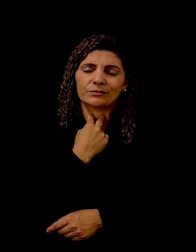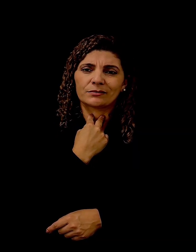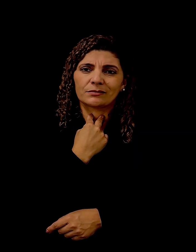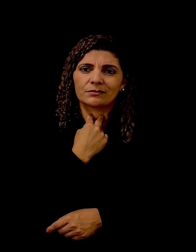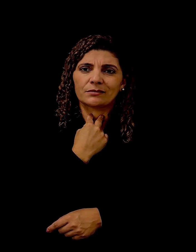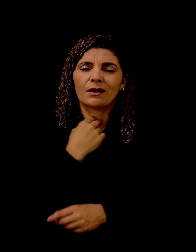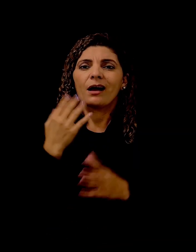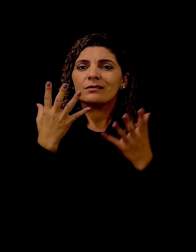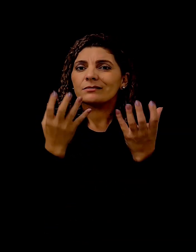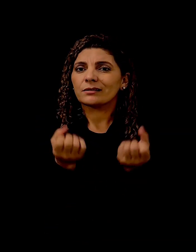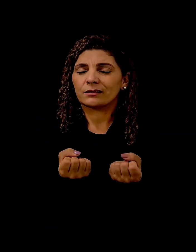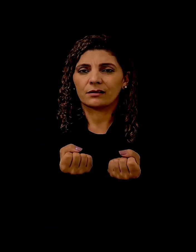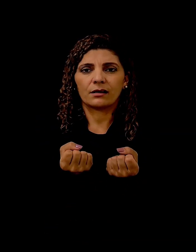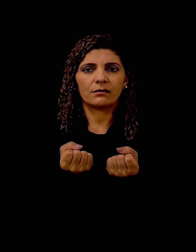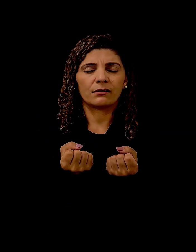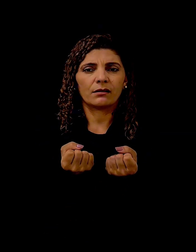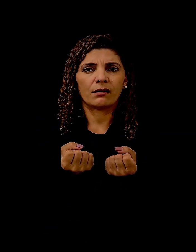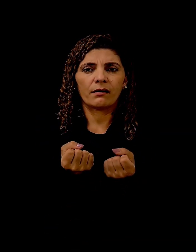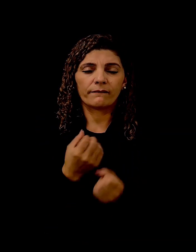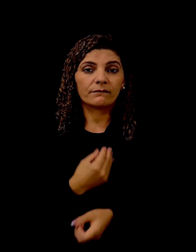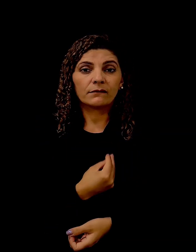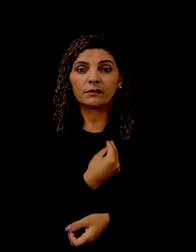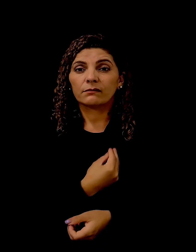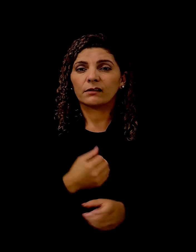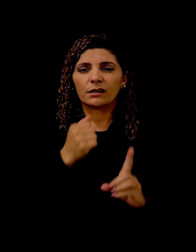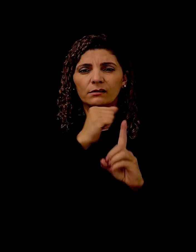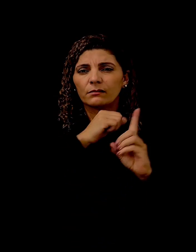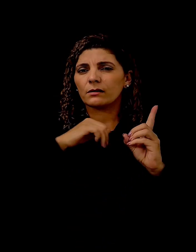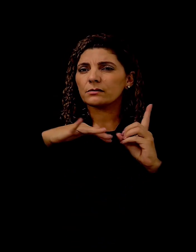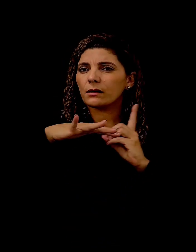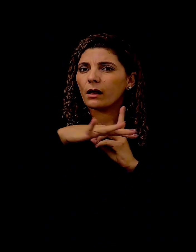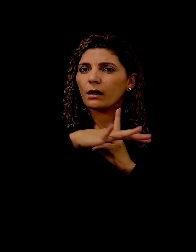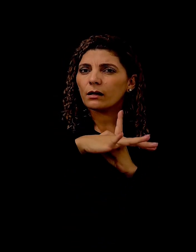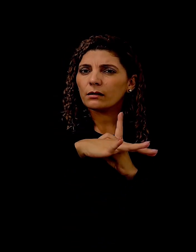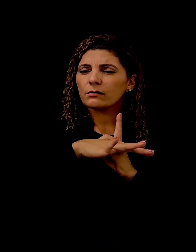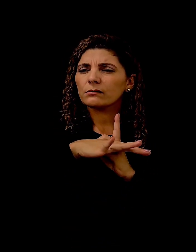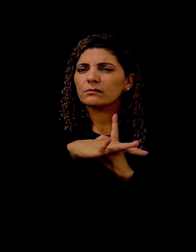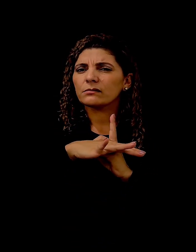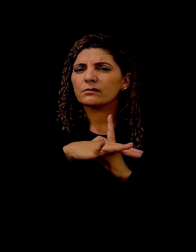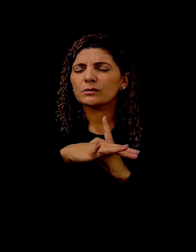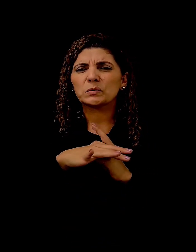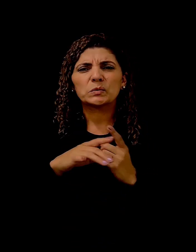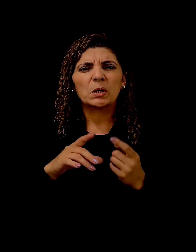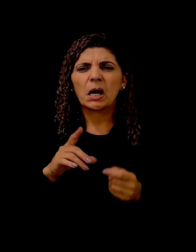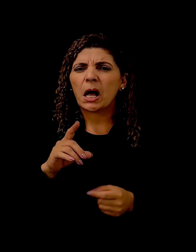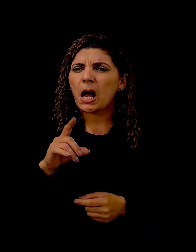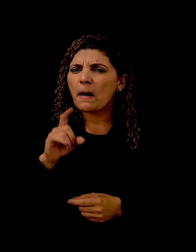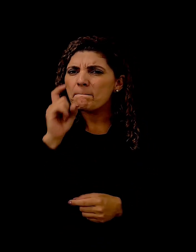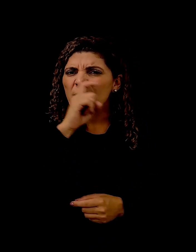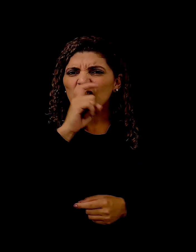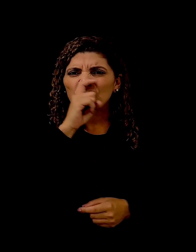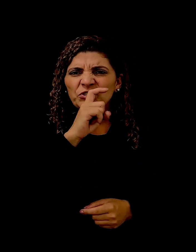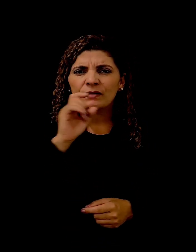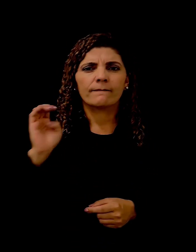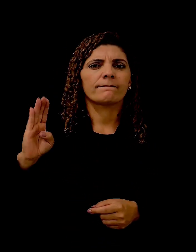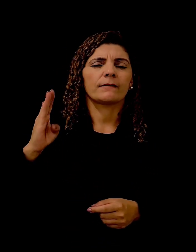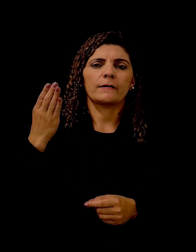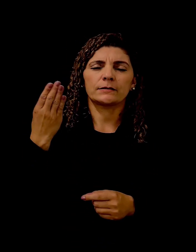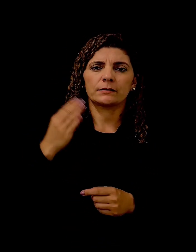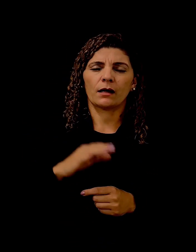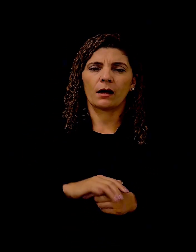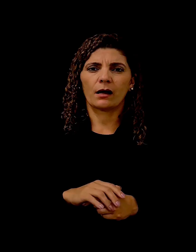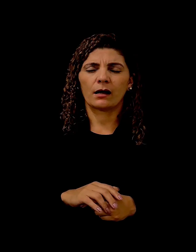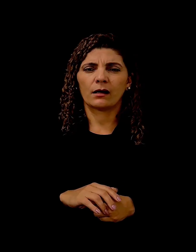viver numa sociedade onde há hipocrisia. Na igreja, a